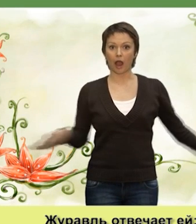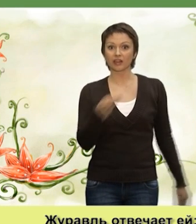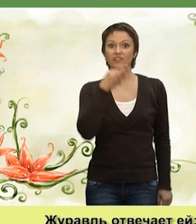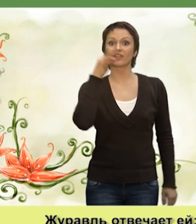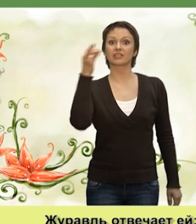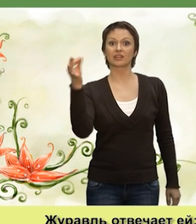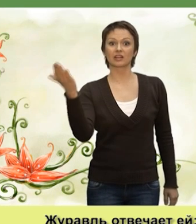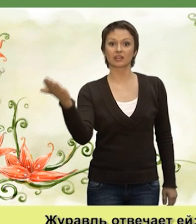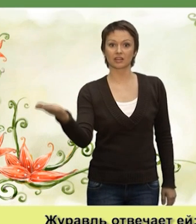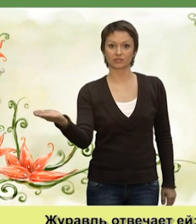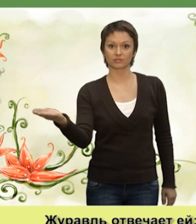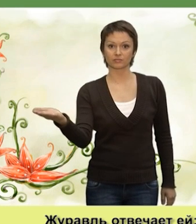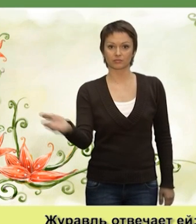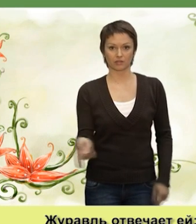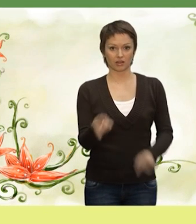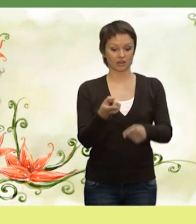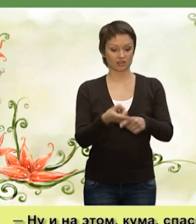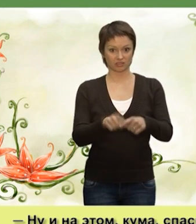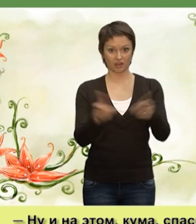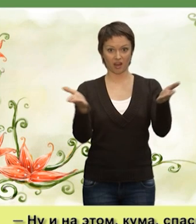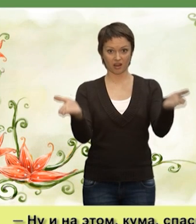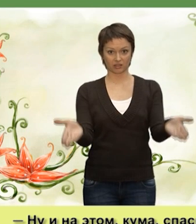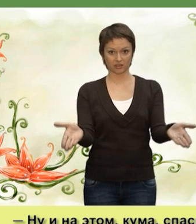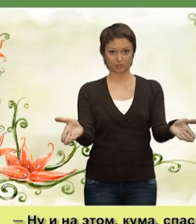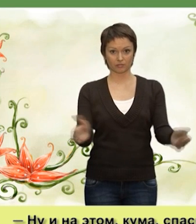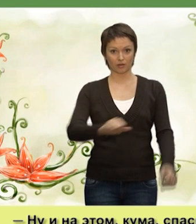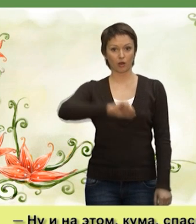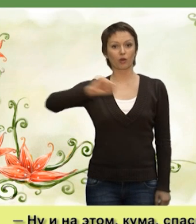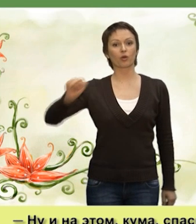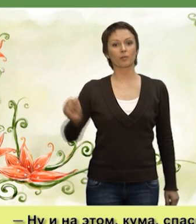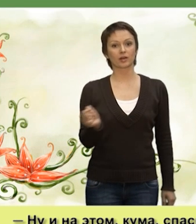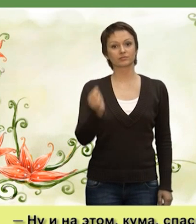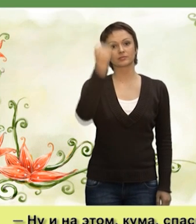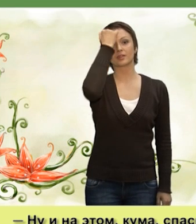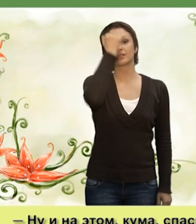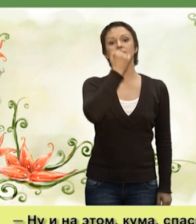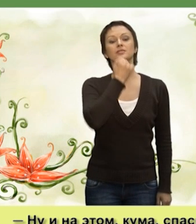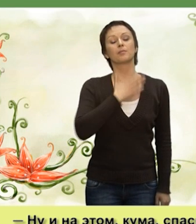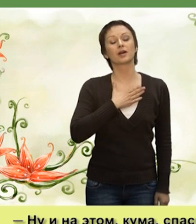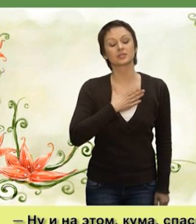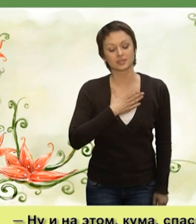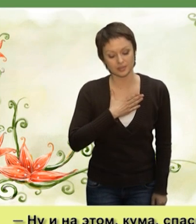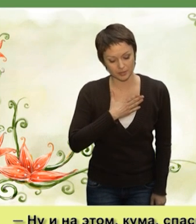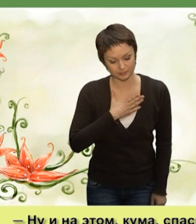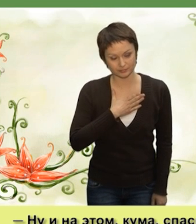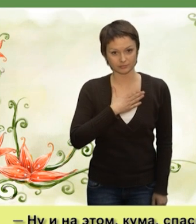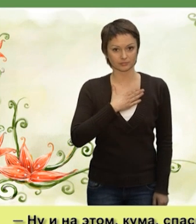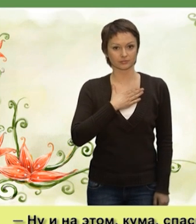Журавль отвечает ей: «Ну и на этом, кума, спасибо.